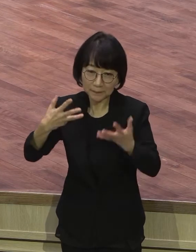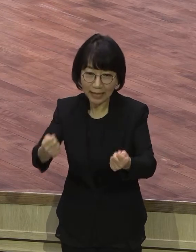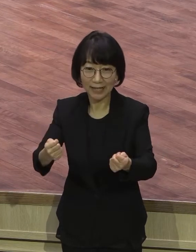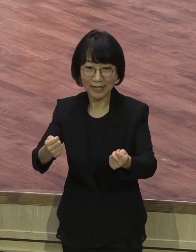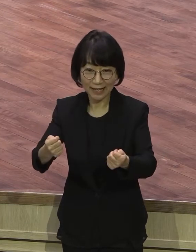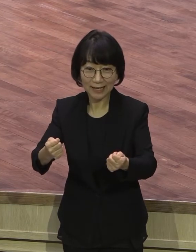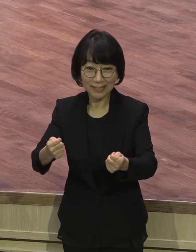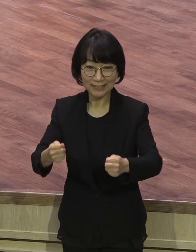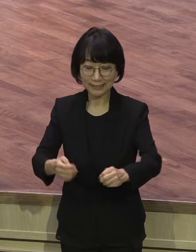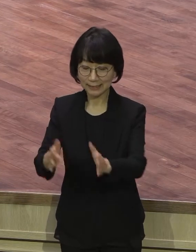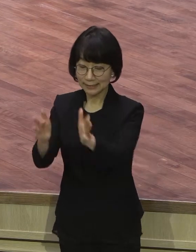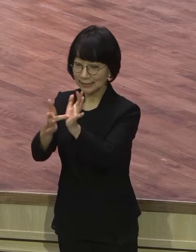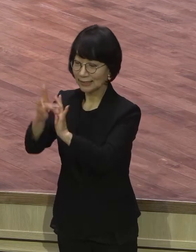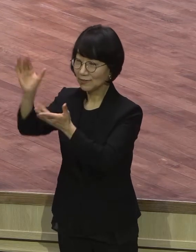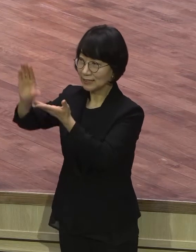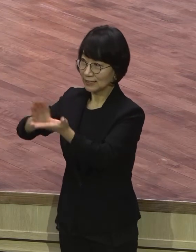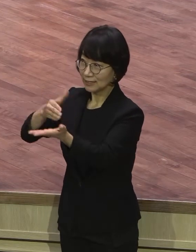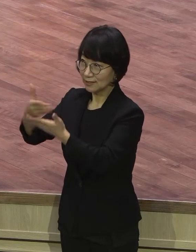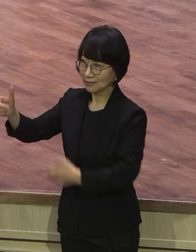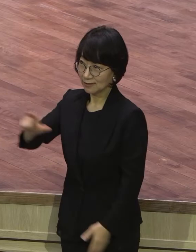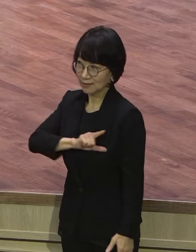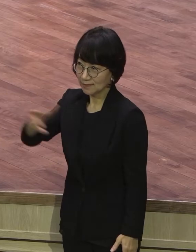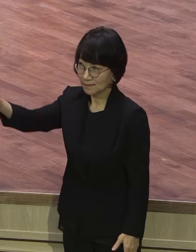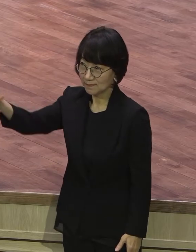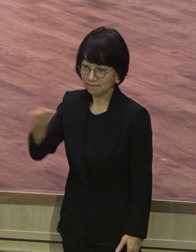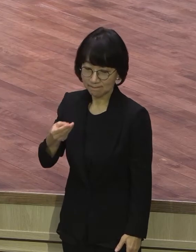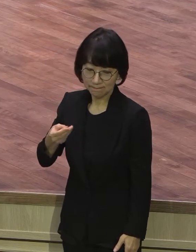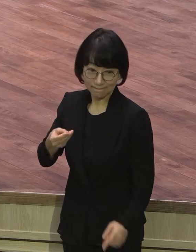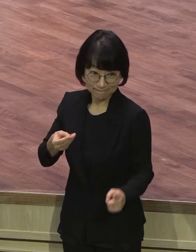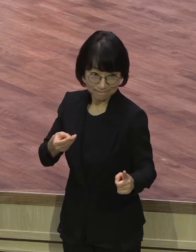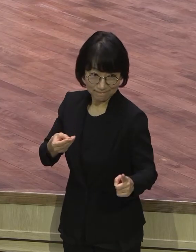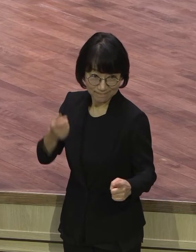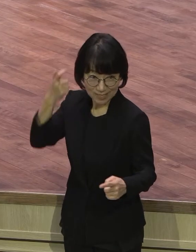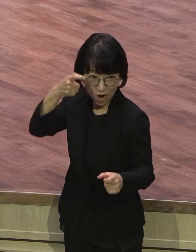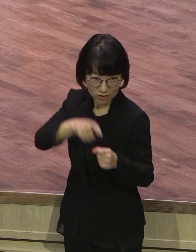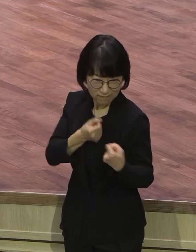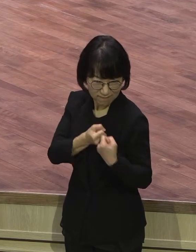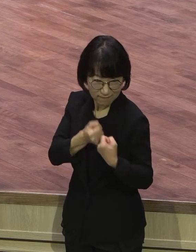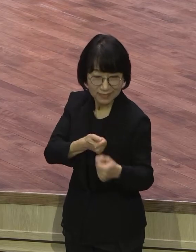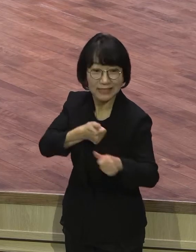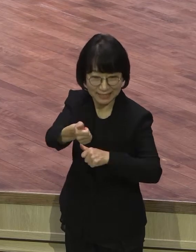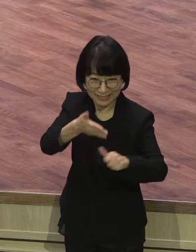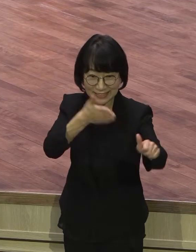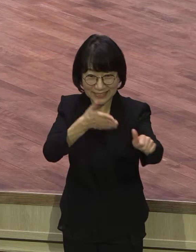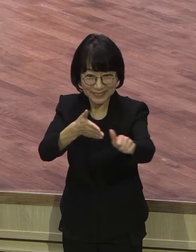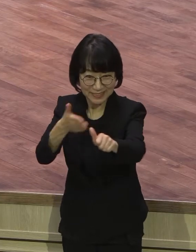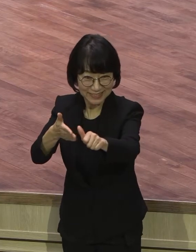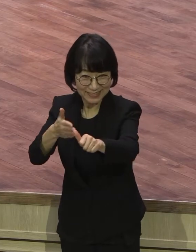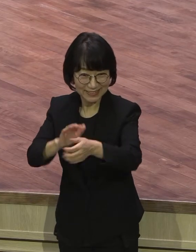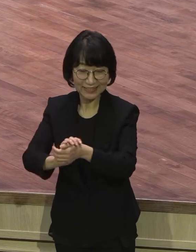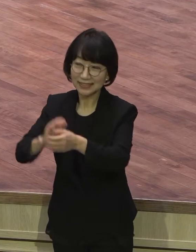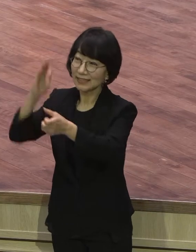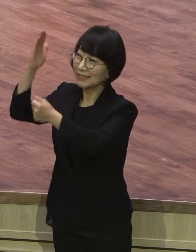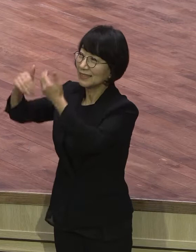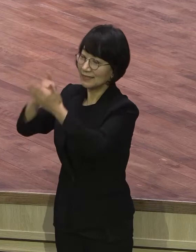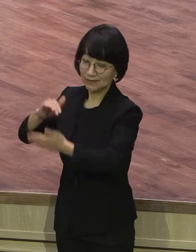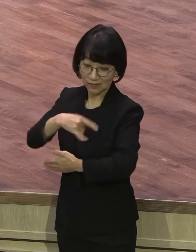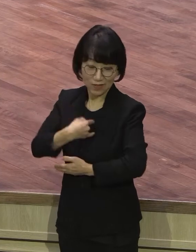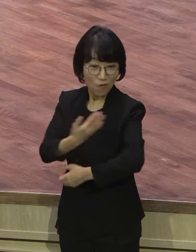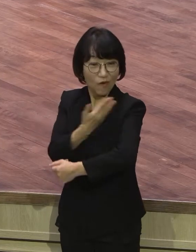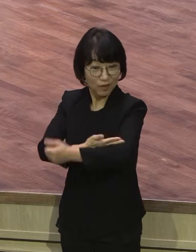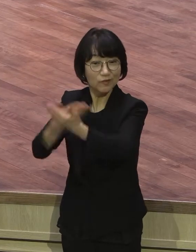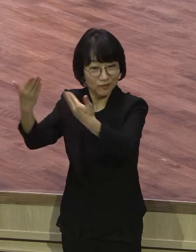치유받습니다. 예수 그리스도 이름으로 여러분 싸워 이기시 바랍니다. 그 권세를 우리에게 주었기 때문에